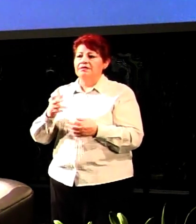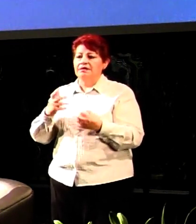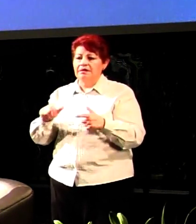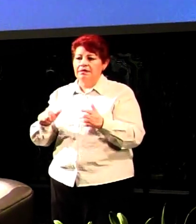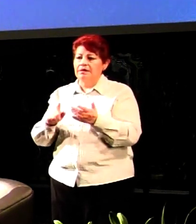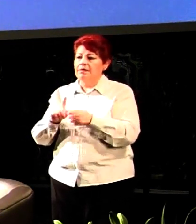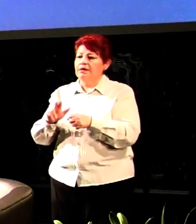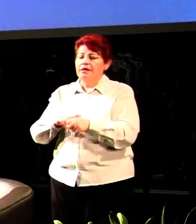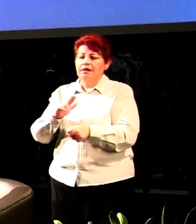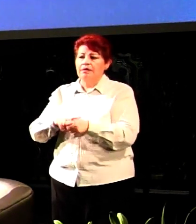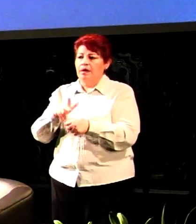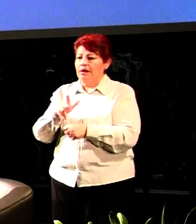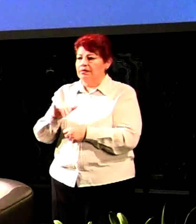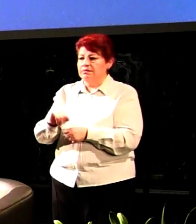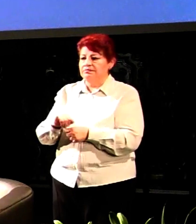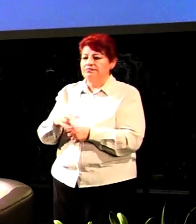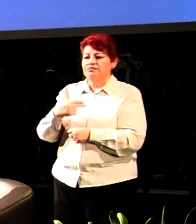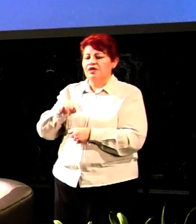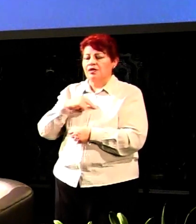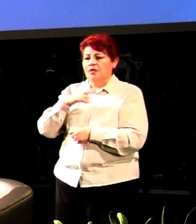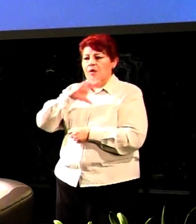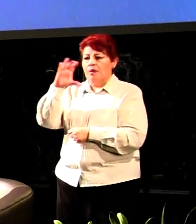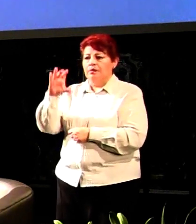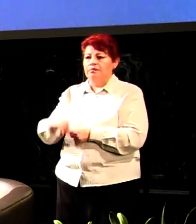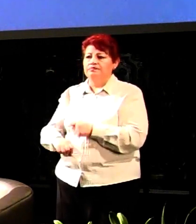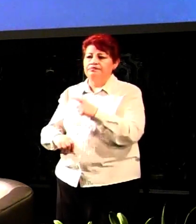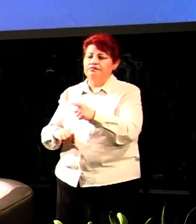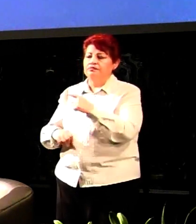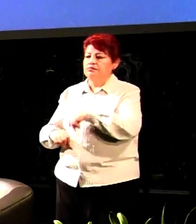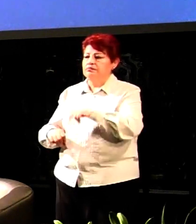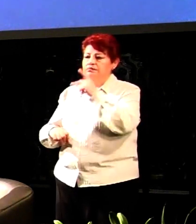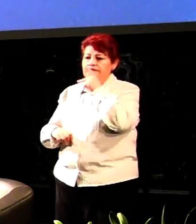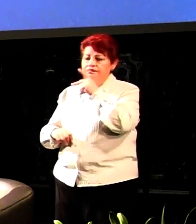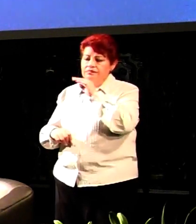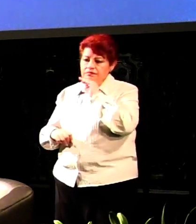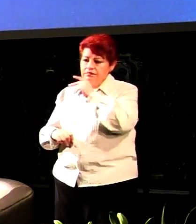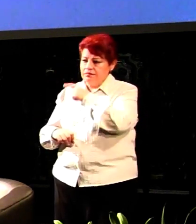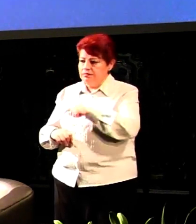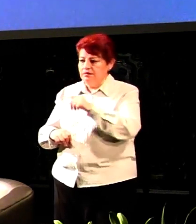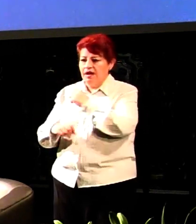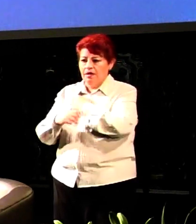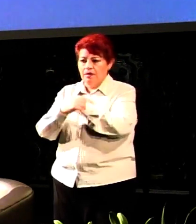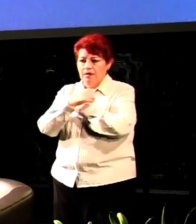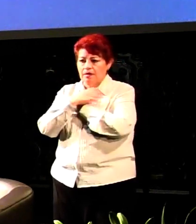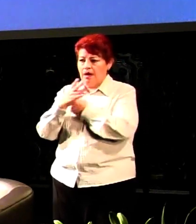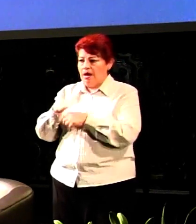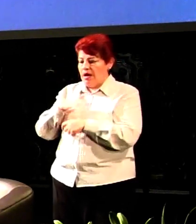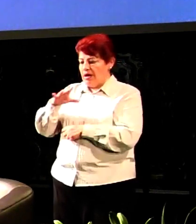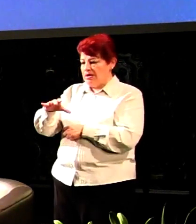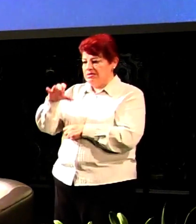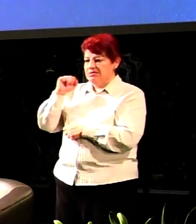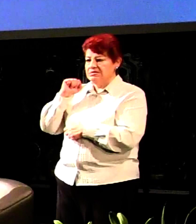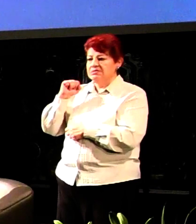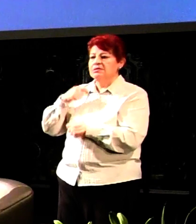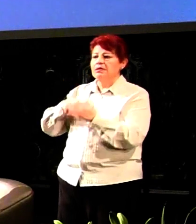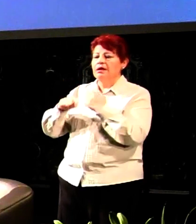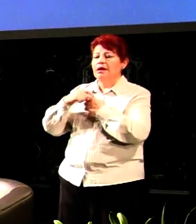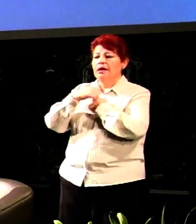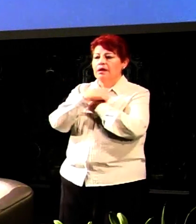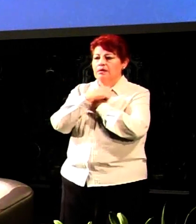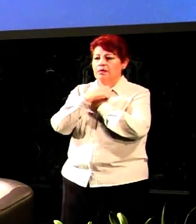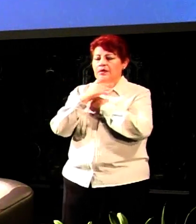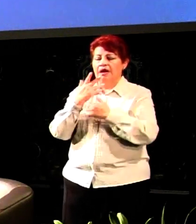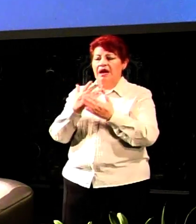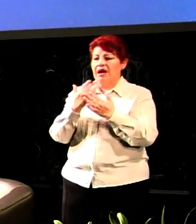forma natural. Y esto nos obliga a los padres y a la educación a tomar una parte de nuestra educación